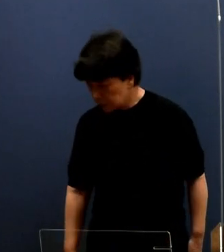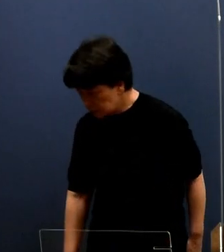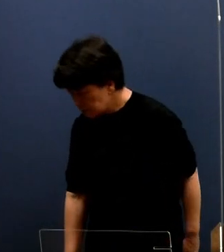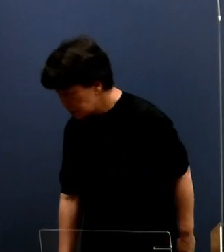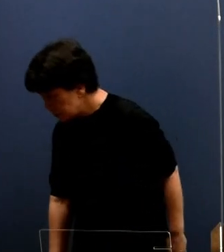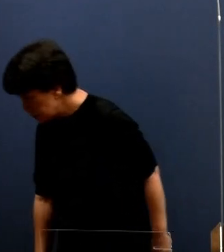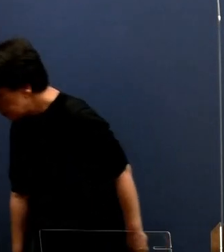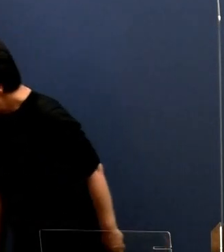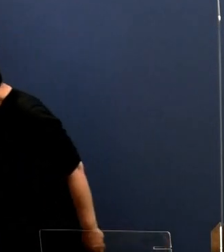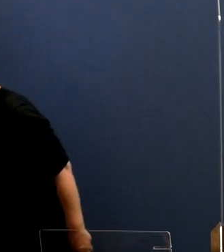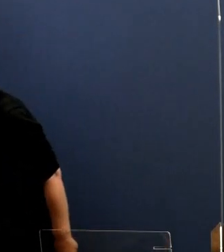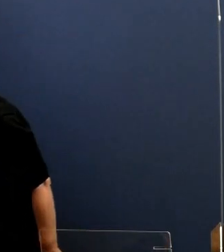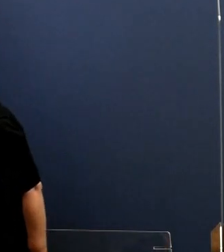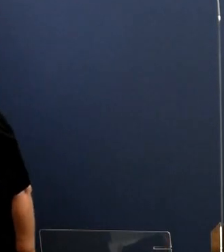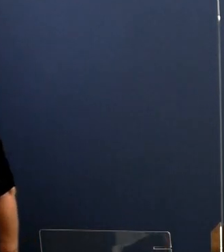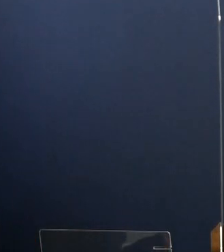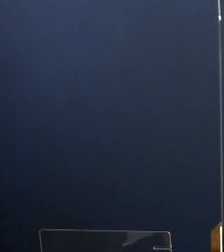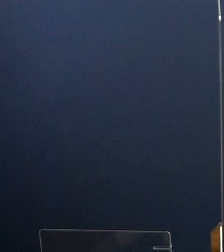これかな、